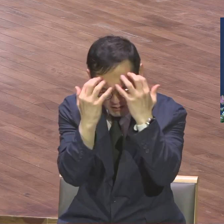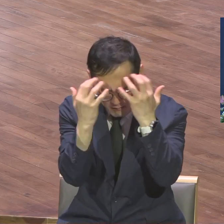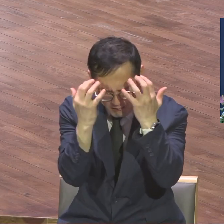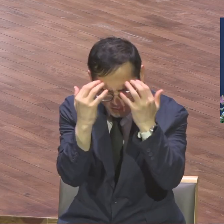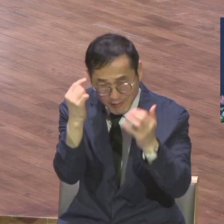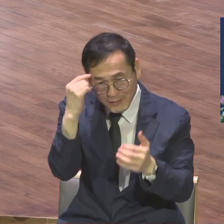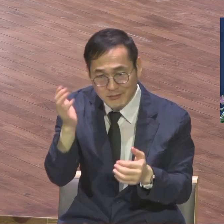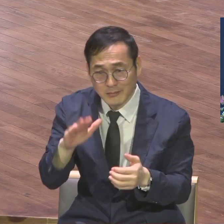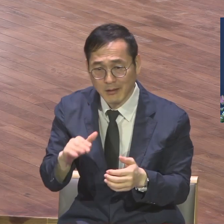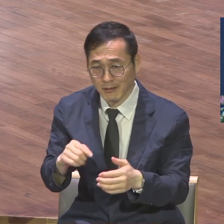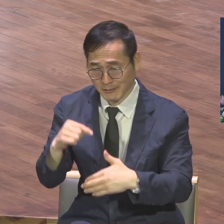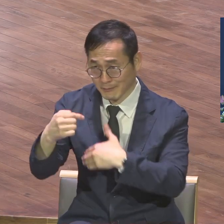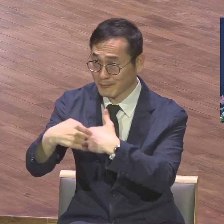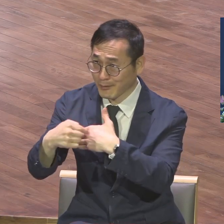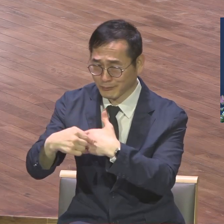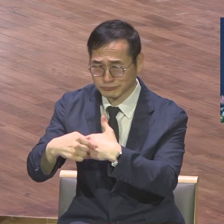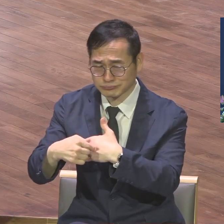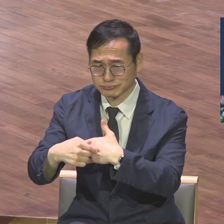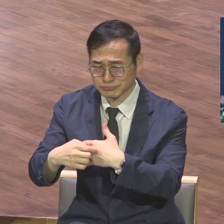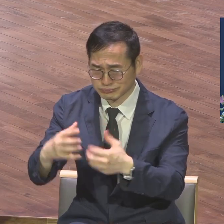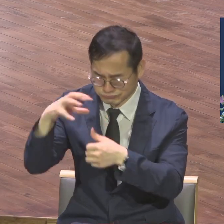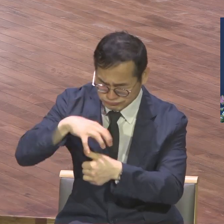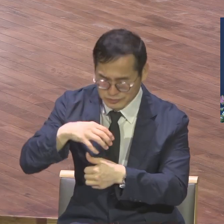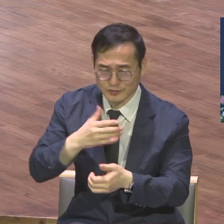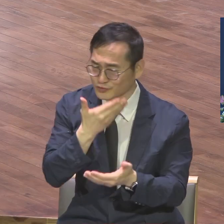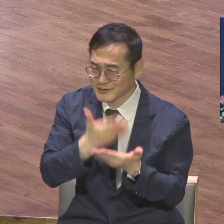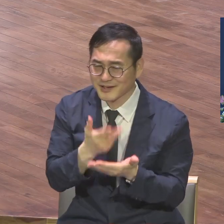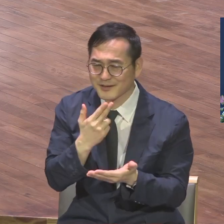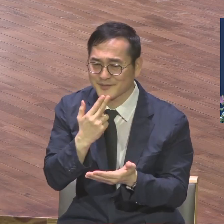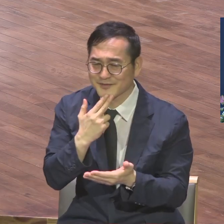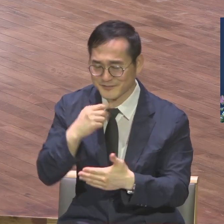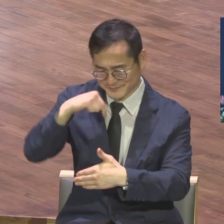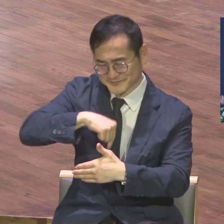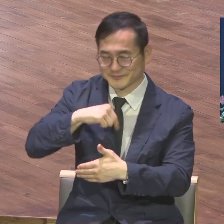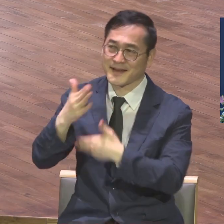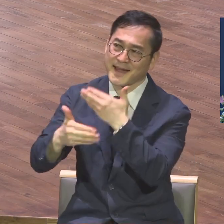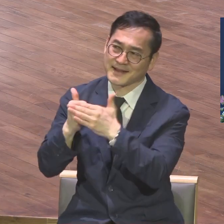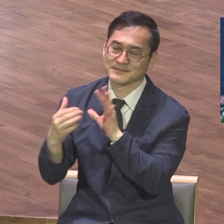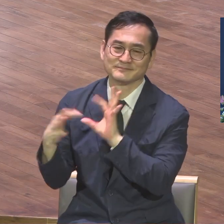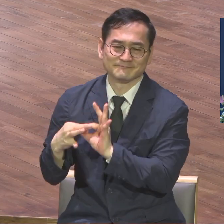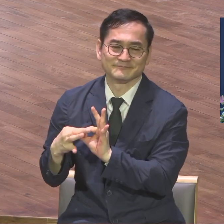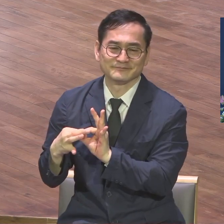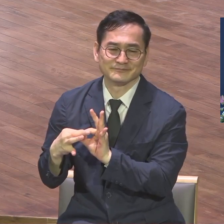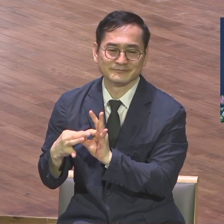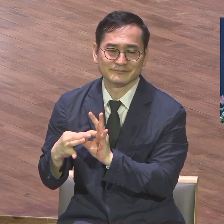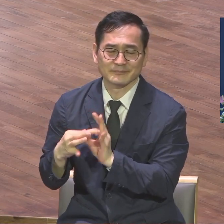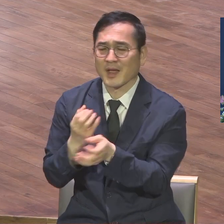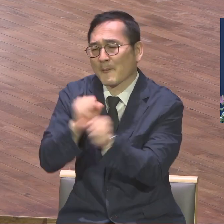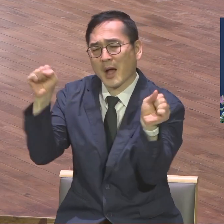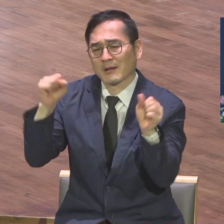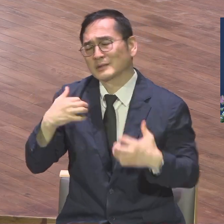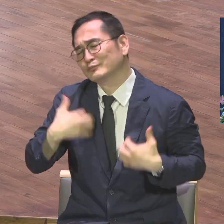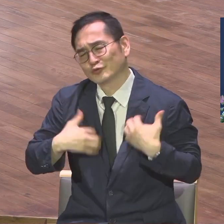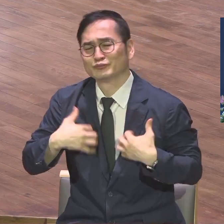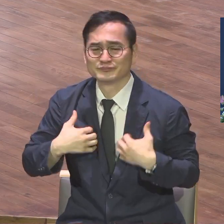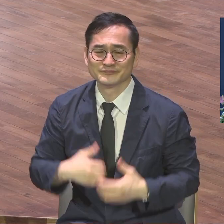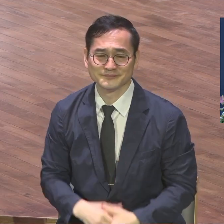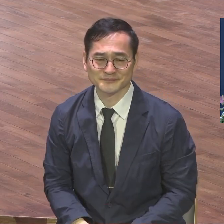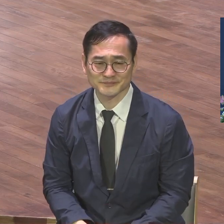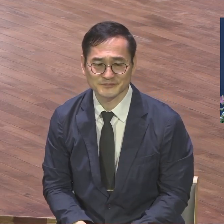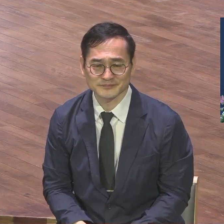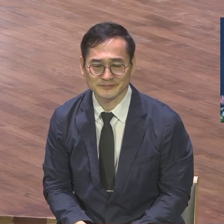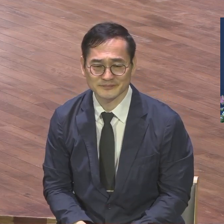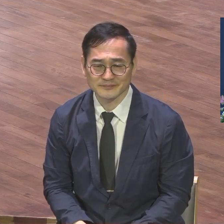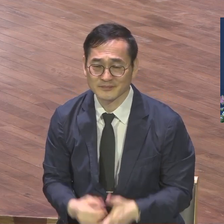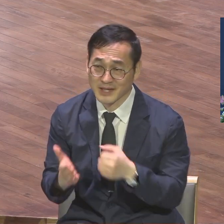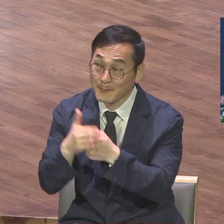아멘. 그러니 구원받은 우리가 하나님을 사랑하는 것은요 당연